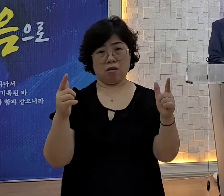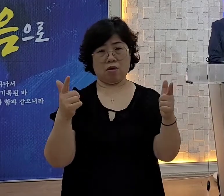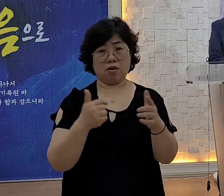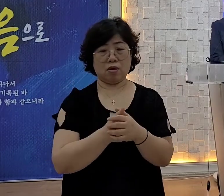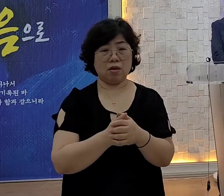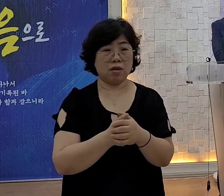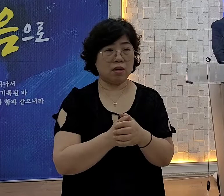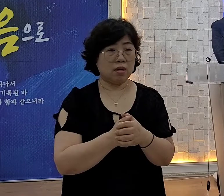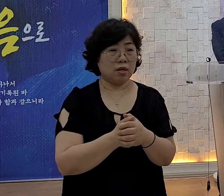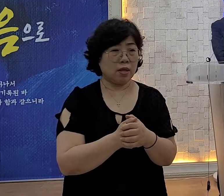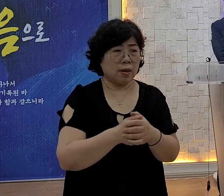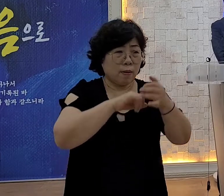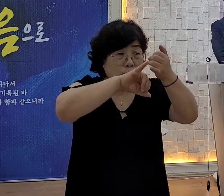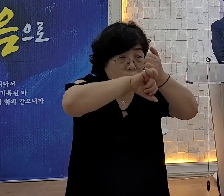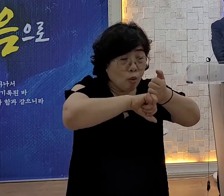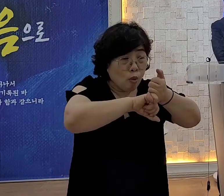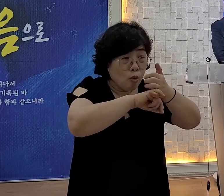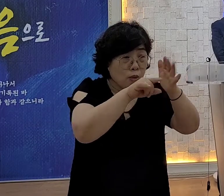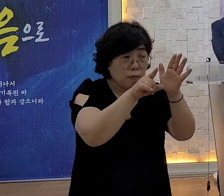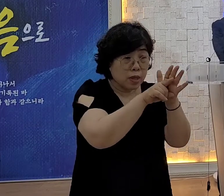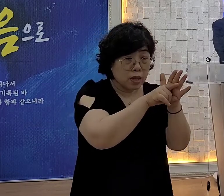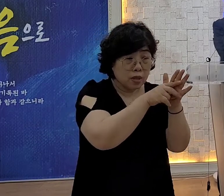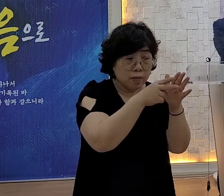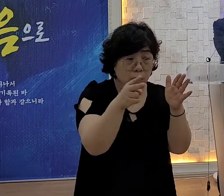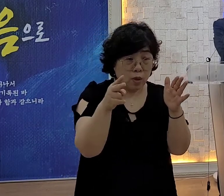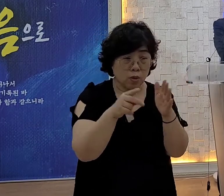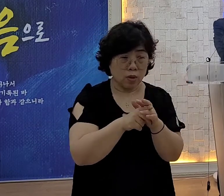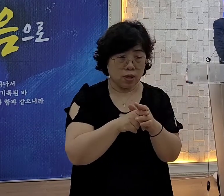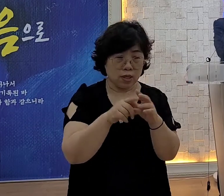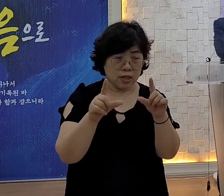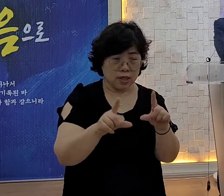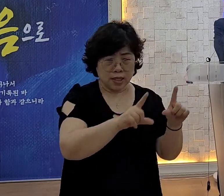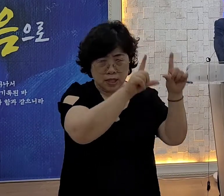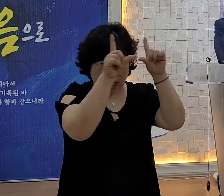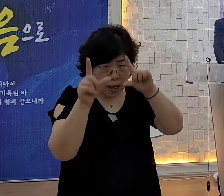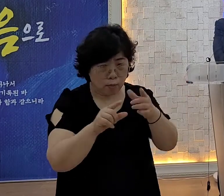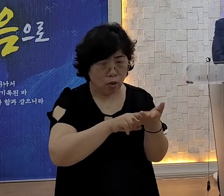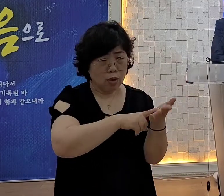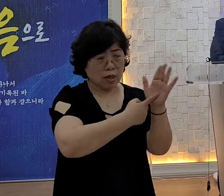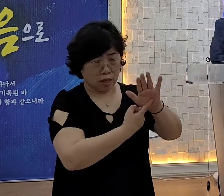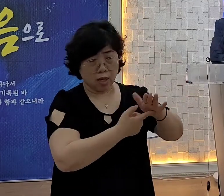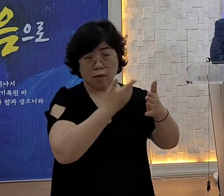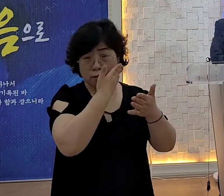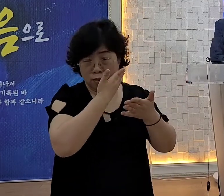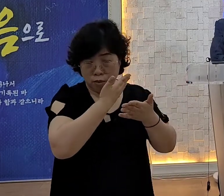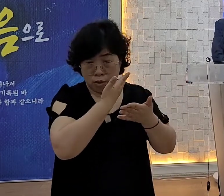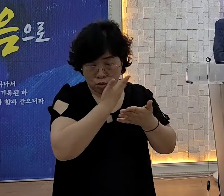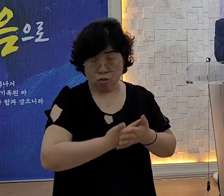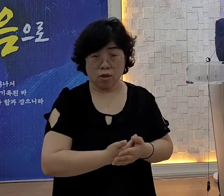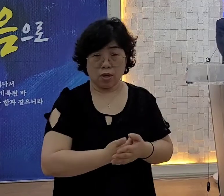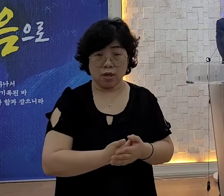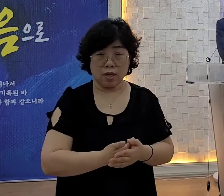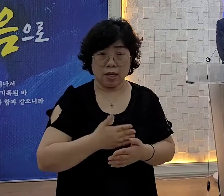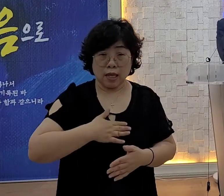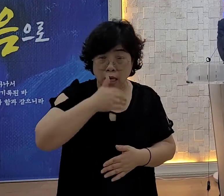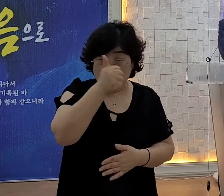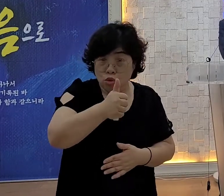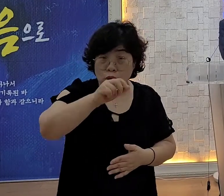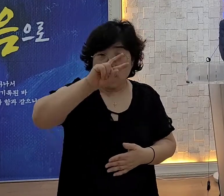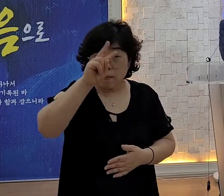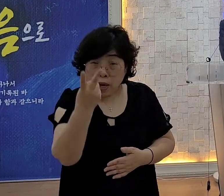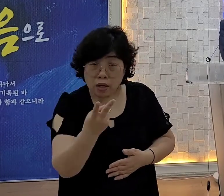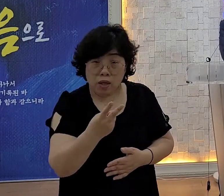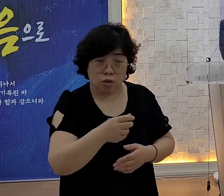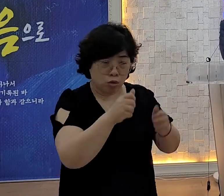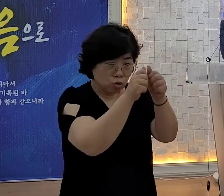아니고 반드시 믿음은 이렇게 인생 대처가 내 주인이 바뀌는 우상 섬기던